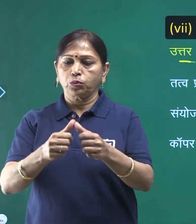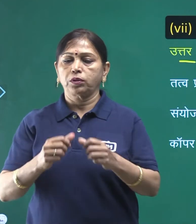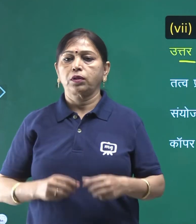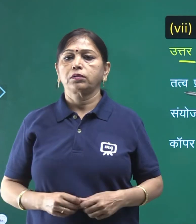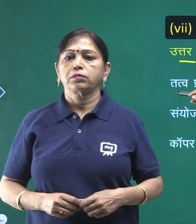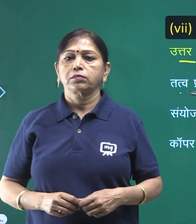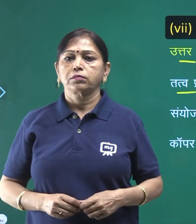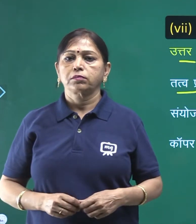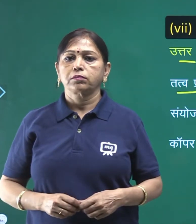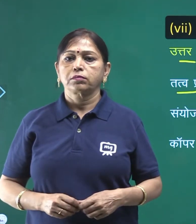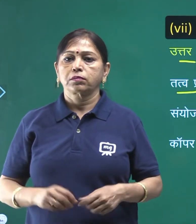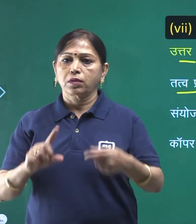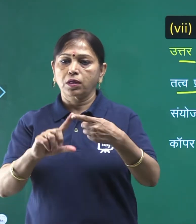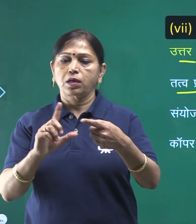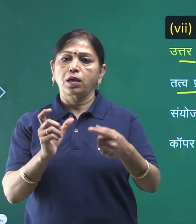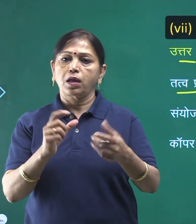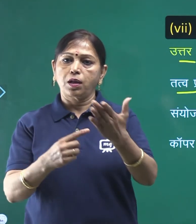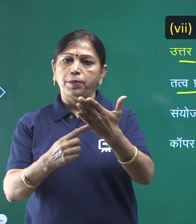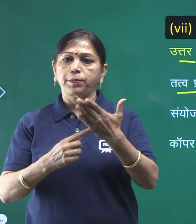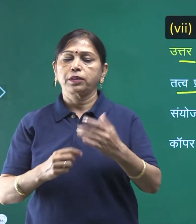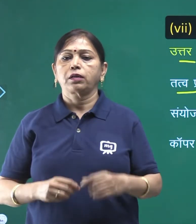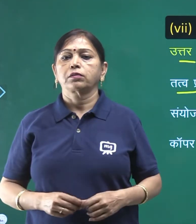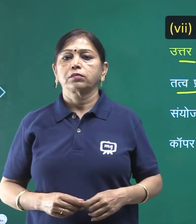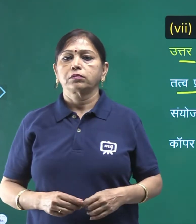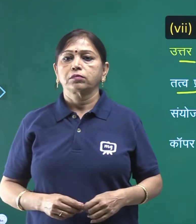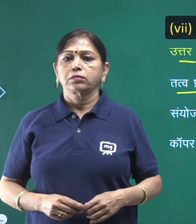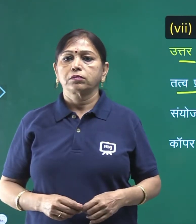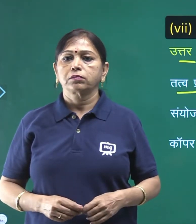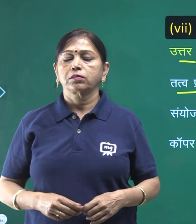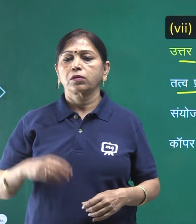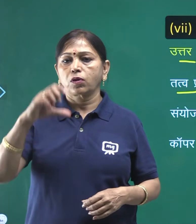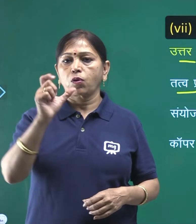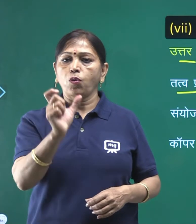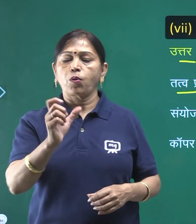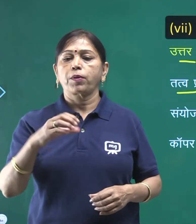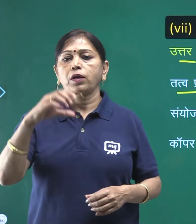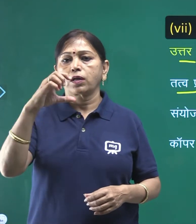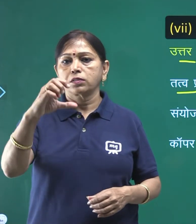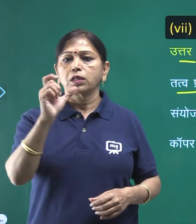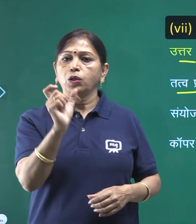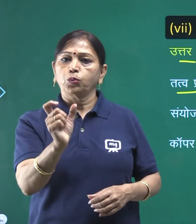उत्तर तत्व प्रतीक कॉपर का Cu